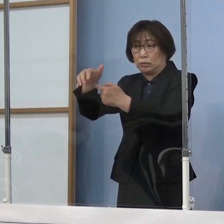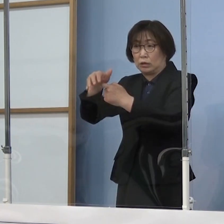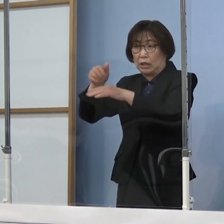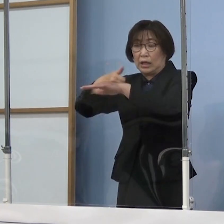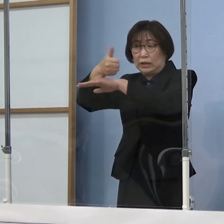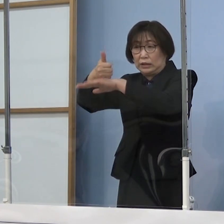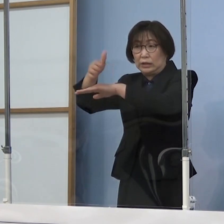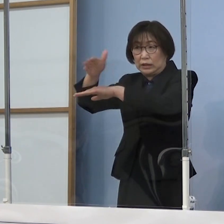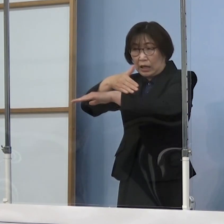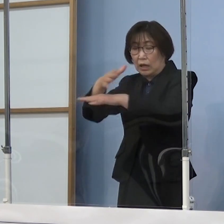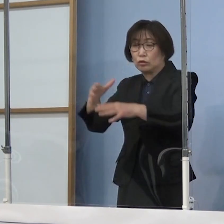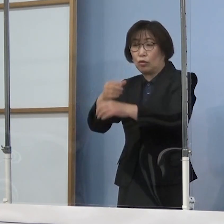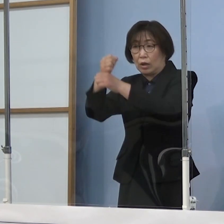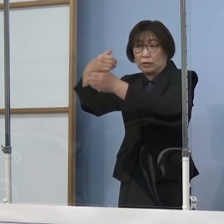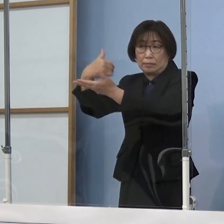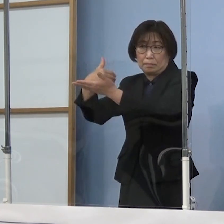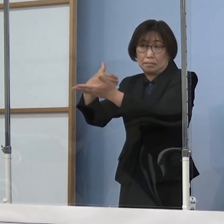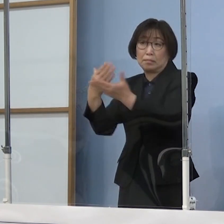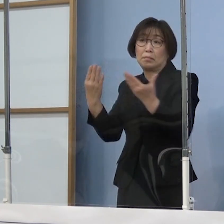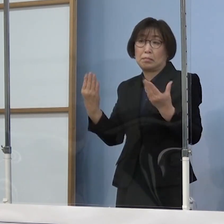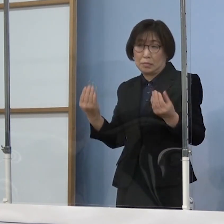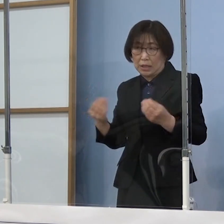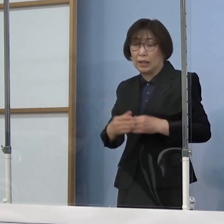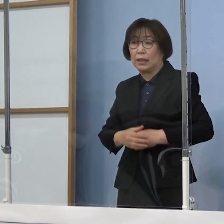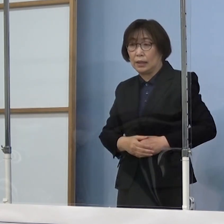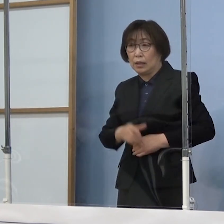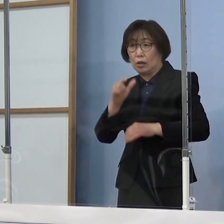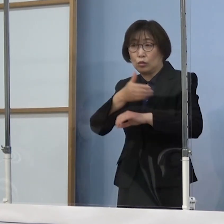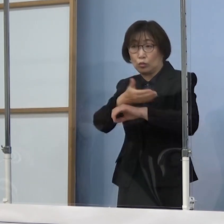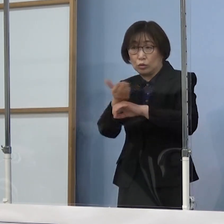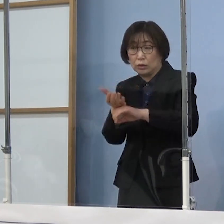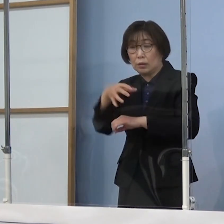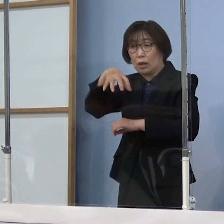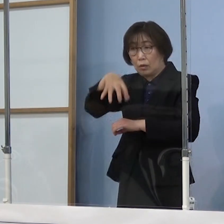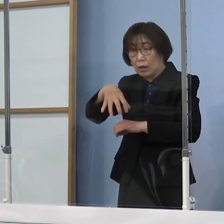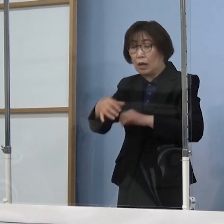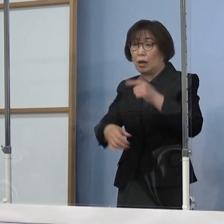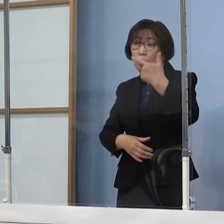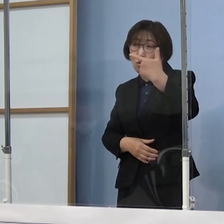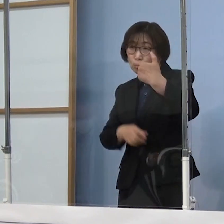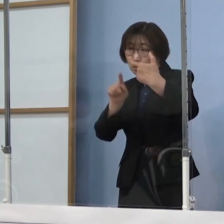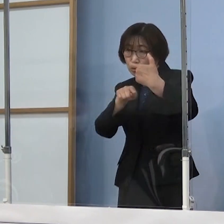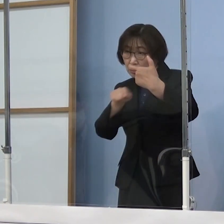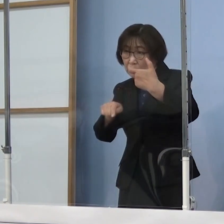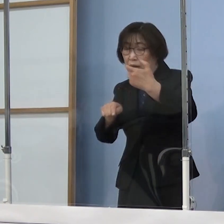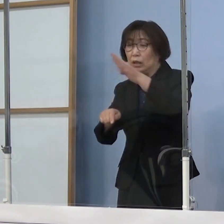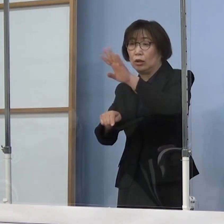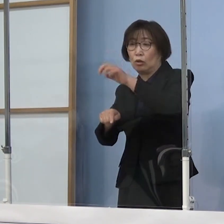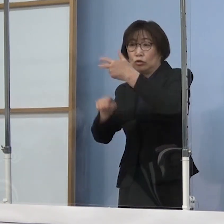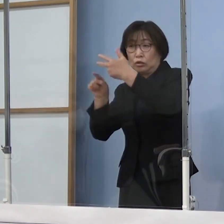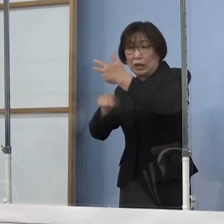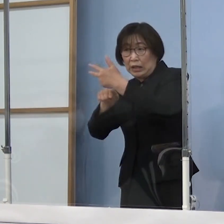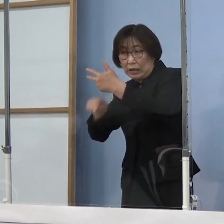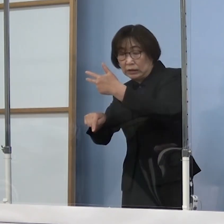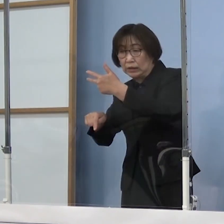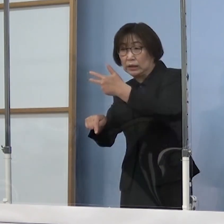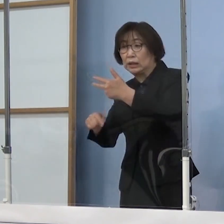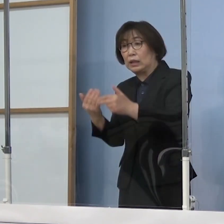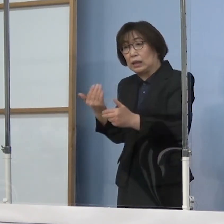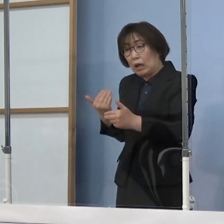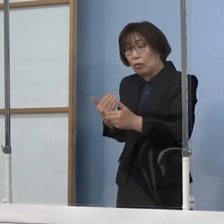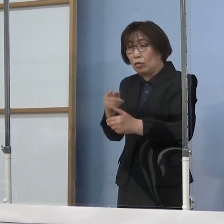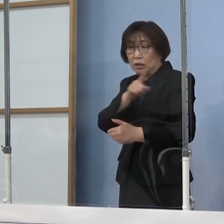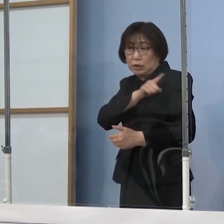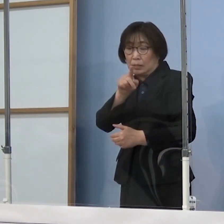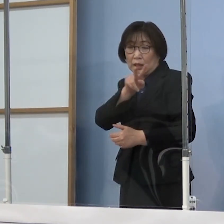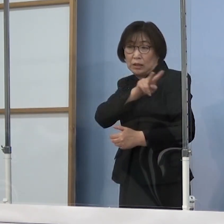そして徳島においてはこの60あるいは47、 これらの過去1番目、2番目に多い数